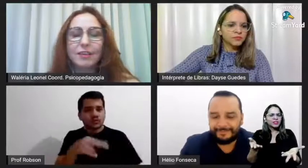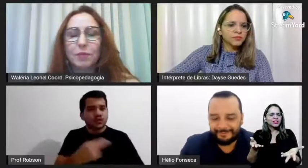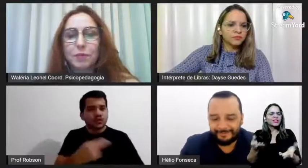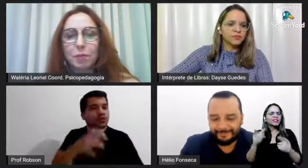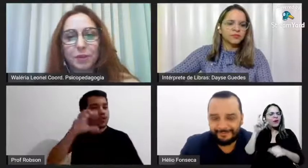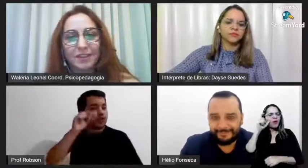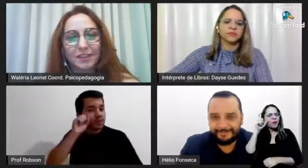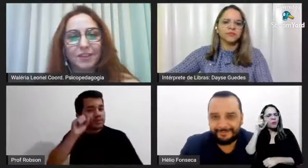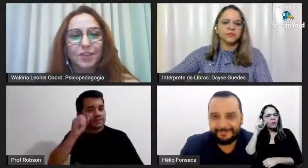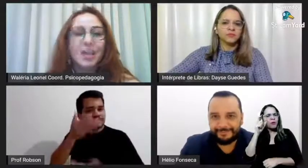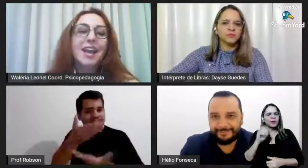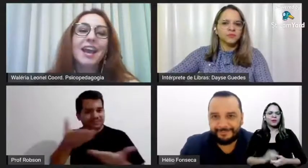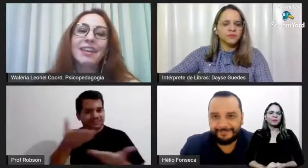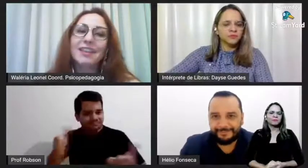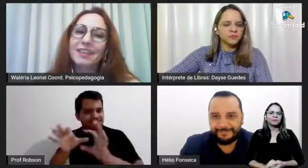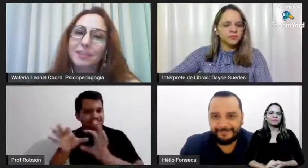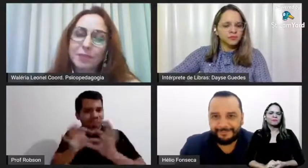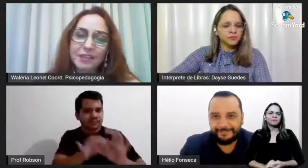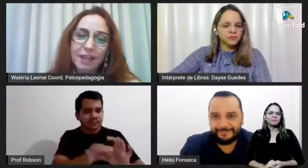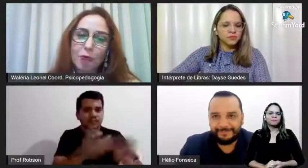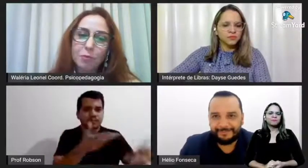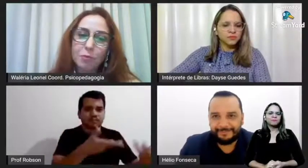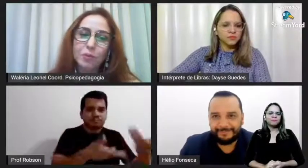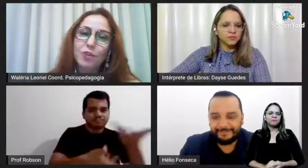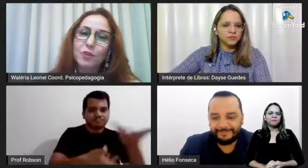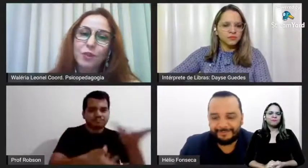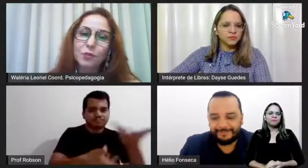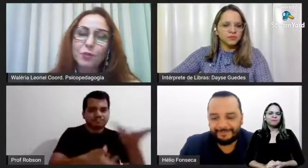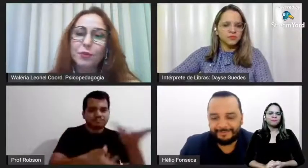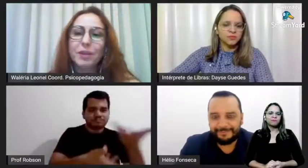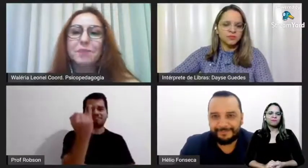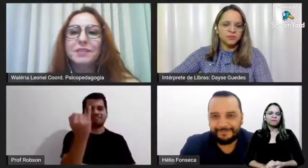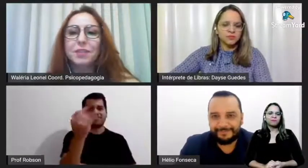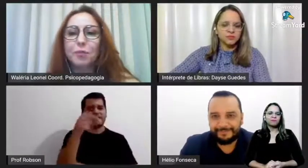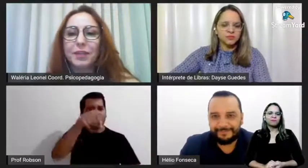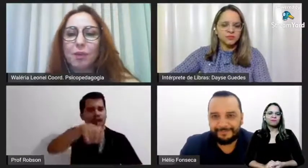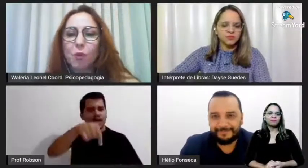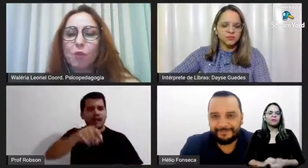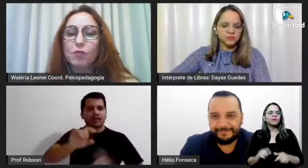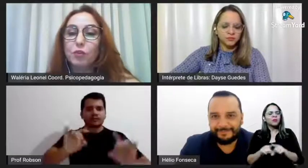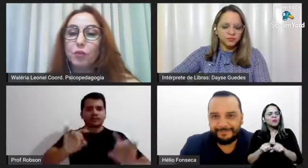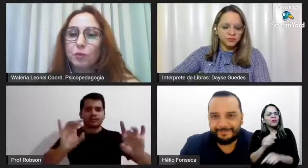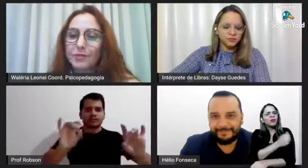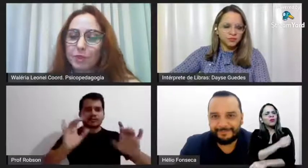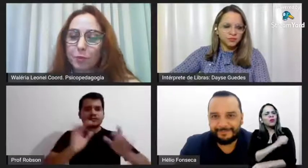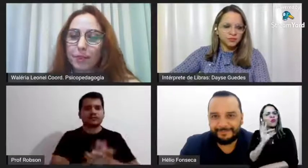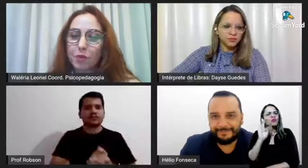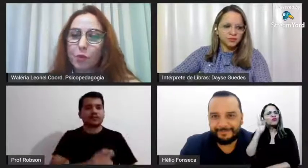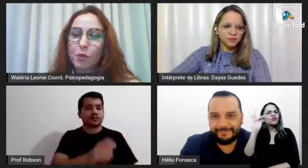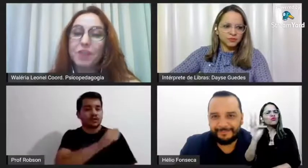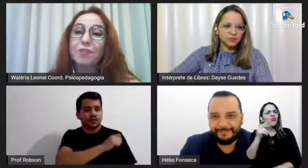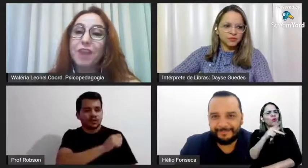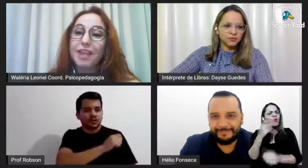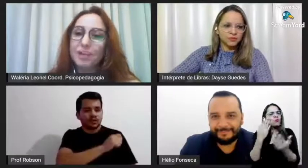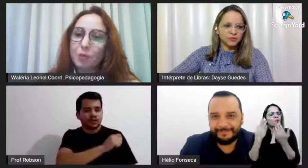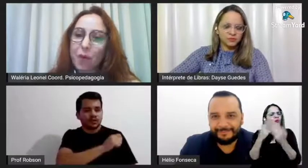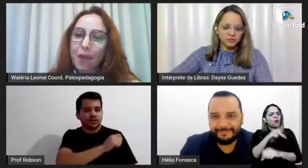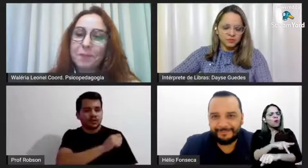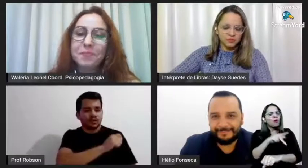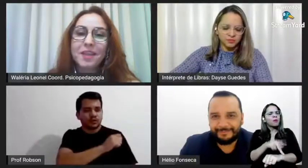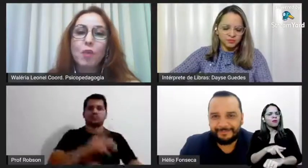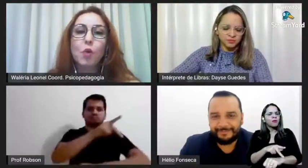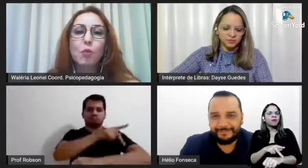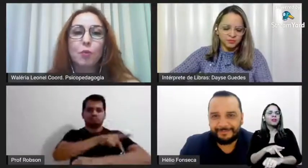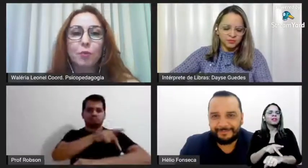é tão importante, aqui em especial para o nosso aluno, né, psicopedagogo, futuro psicopedagogo, que vai